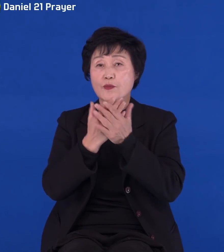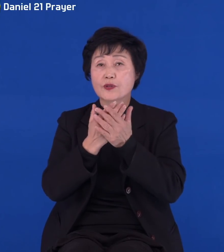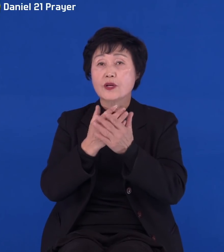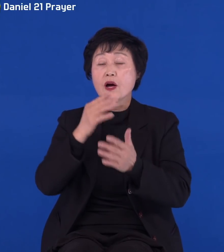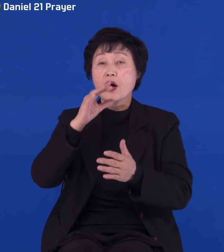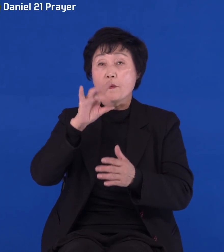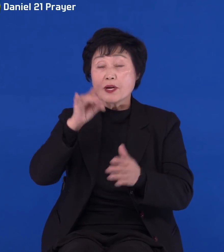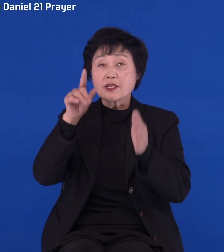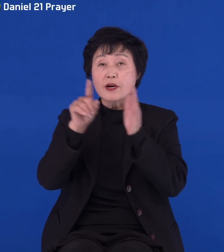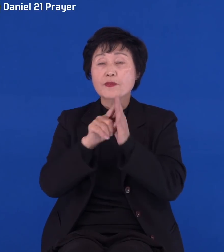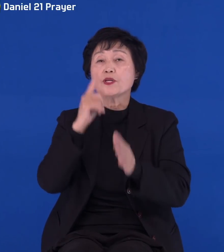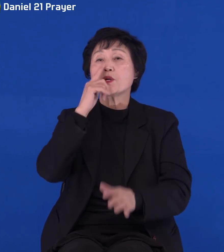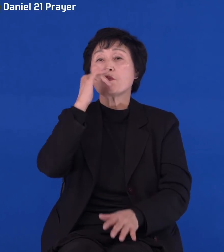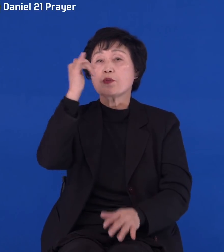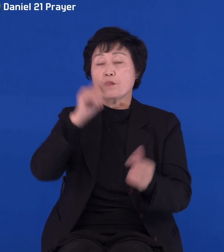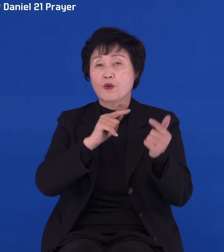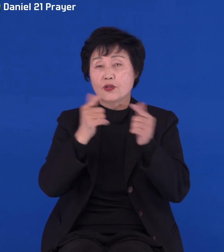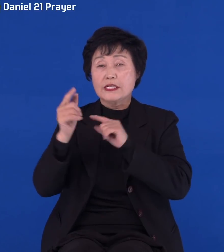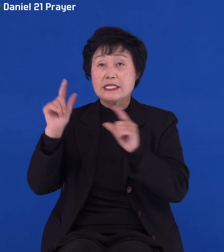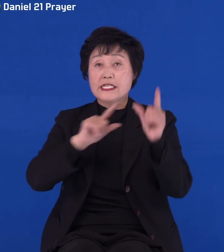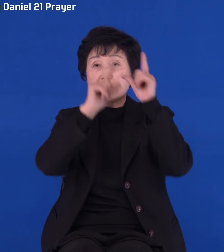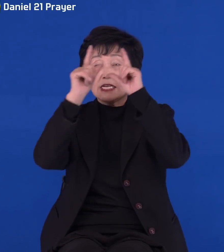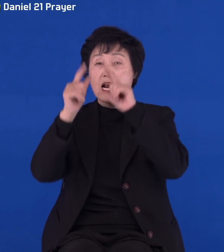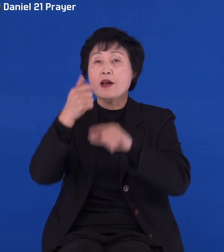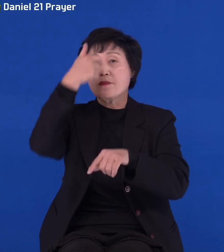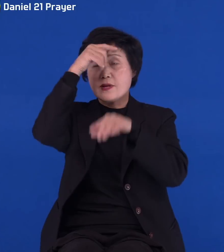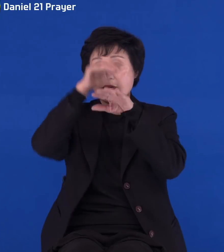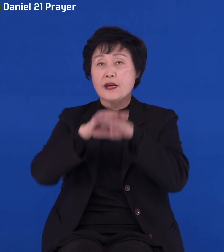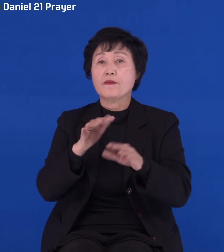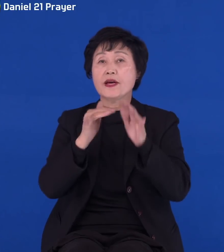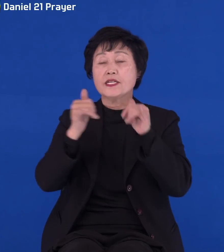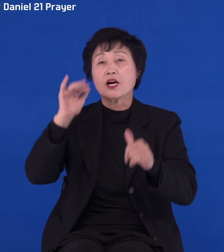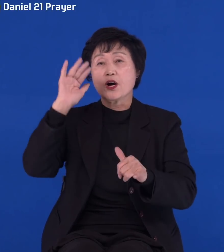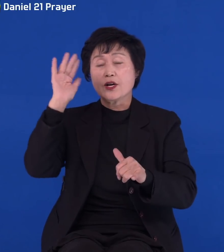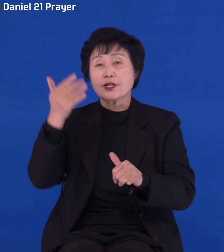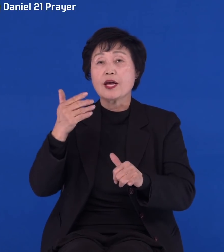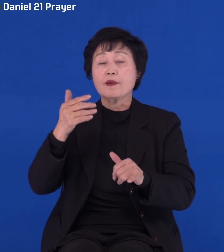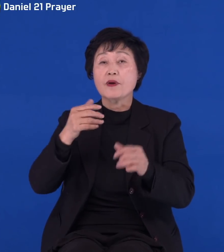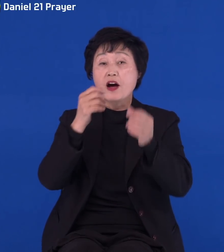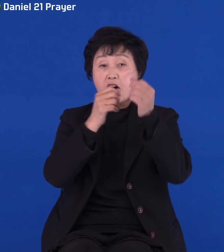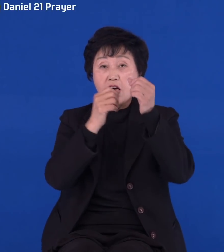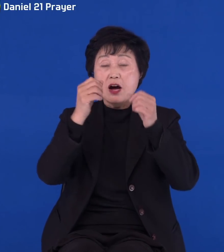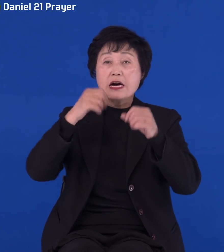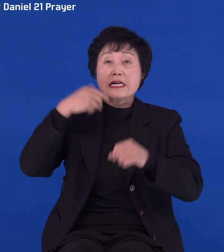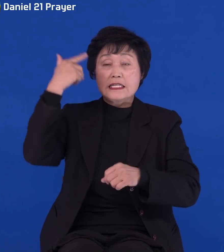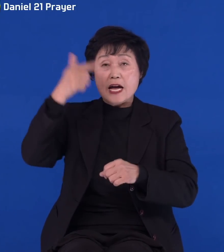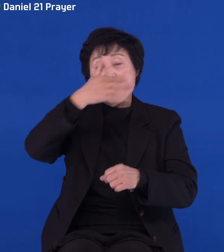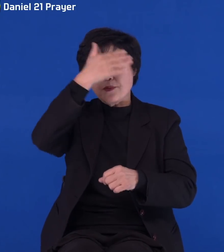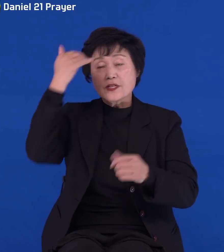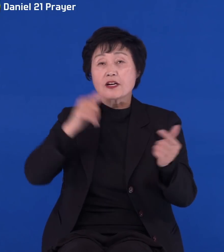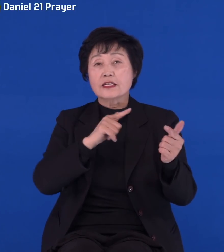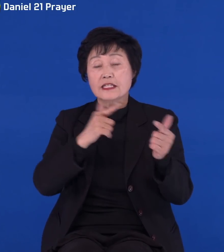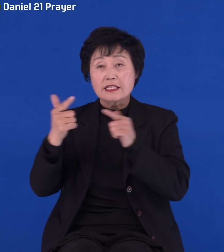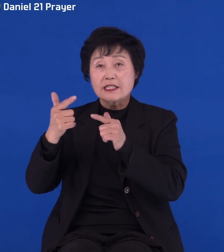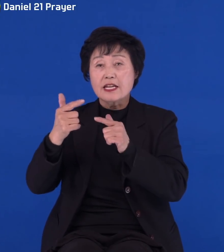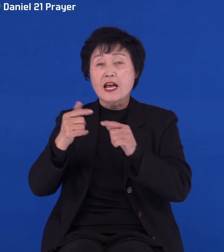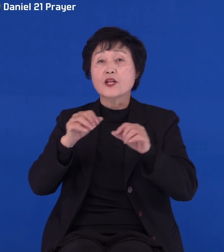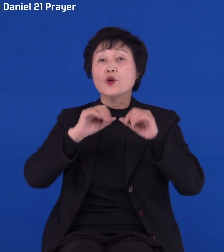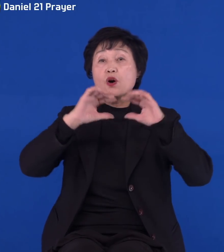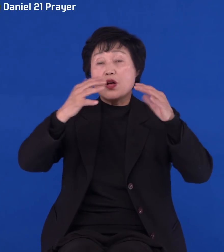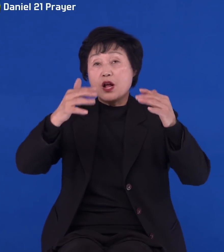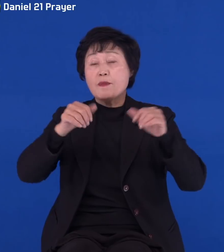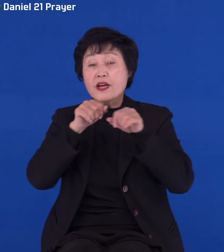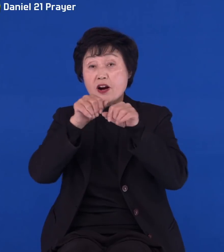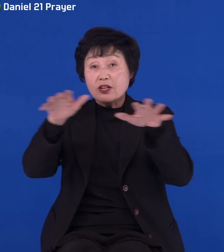부모가 삶의 예배자가 되게 하여 주시옵소서. 다음 세대의 선교의 바람이 대한민국 또한 열방이 흩어져 있는 우리 다니엘